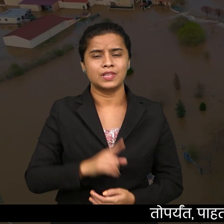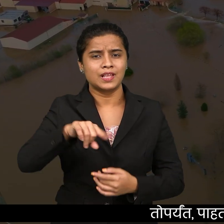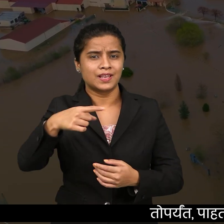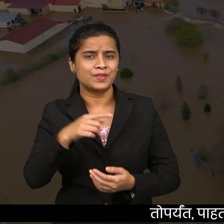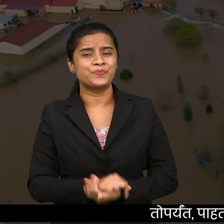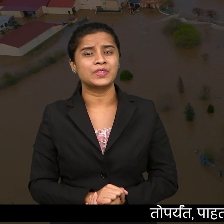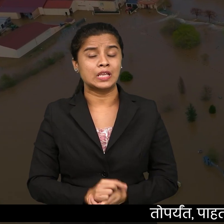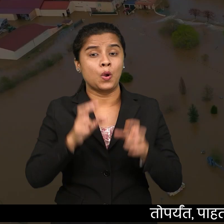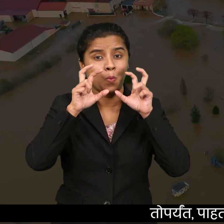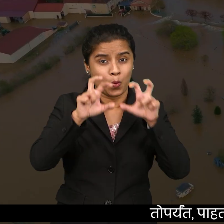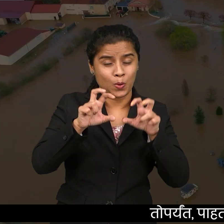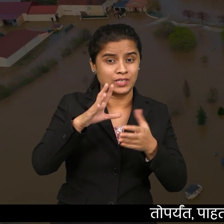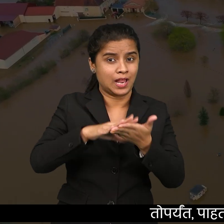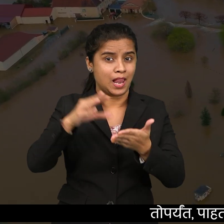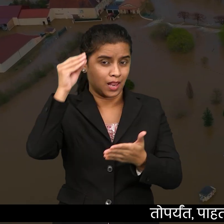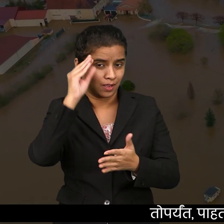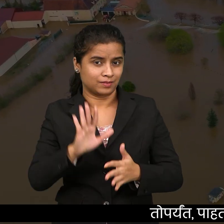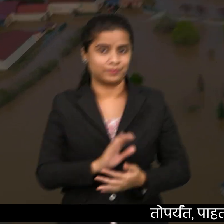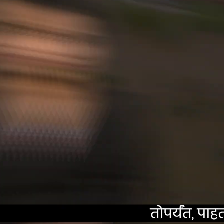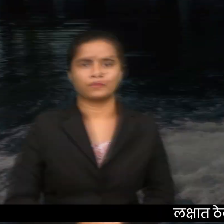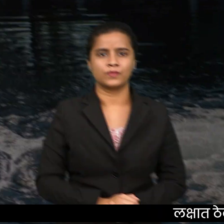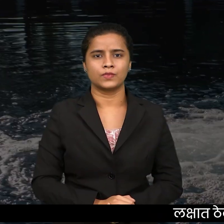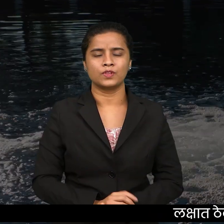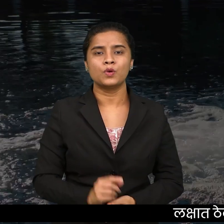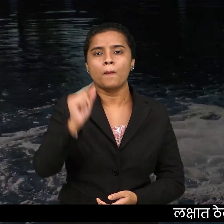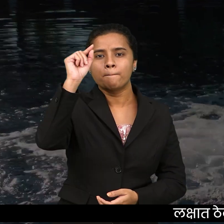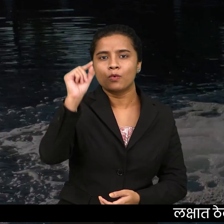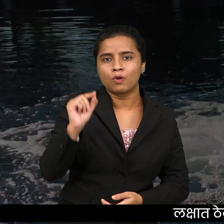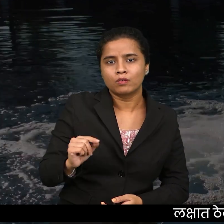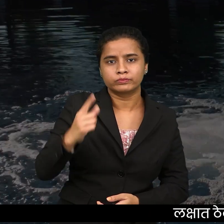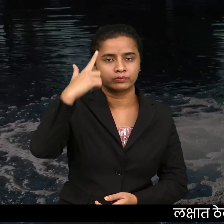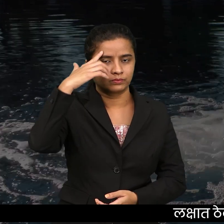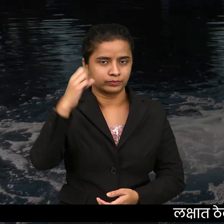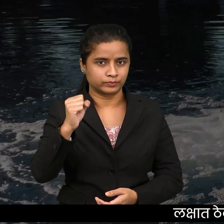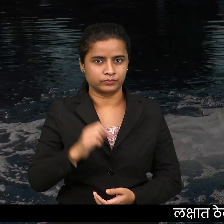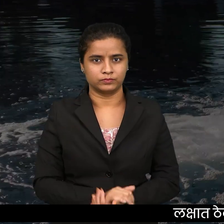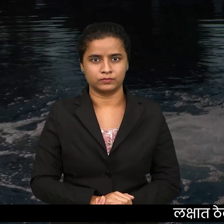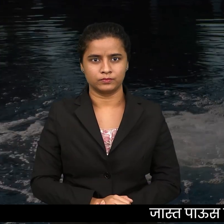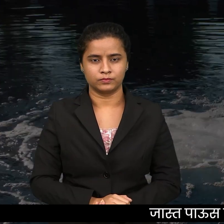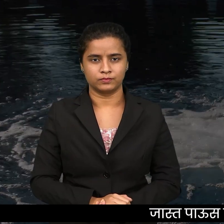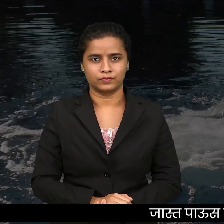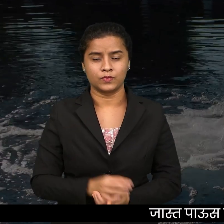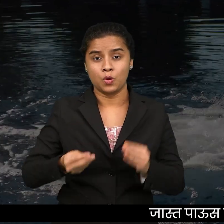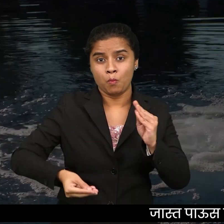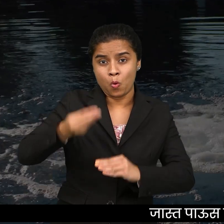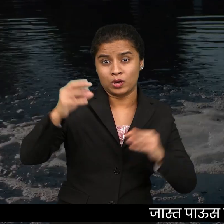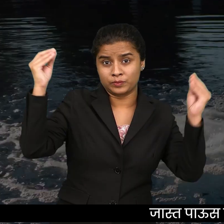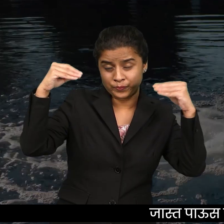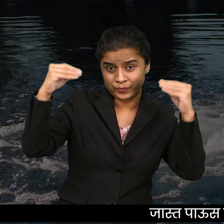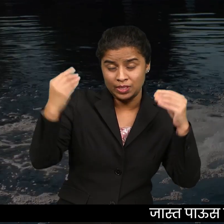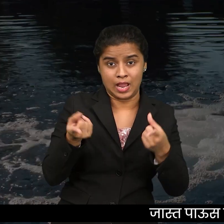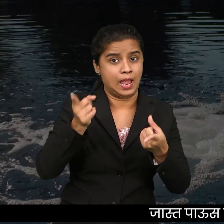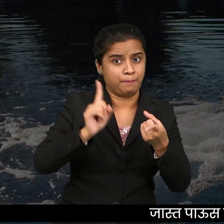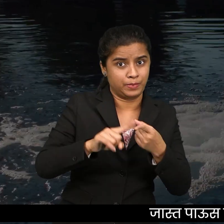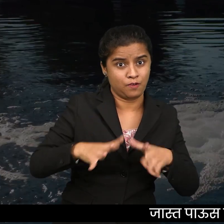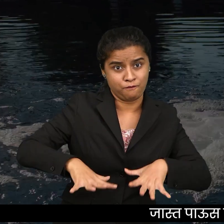तोपर्यंत पाहत राहा आणि शिकत राहा. लक्षात ठेवण्यासारख्या गोष्टी: जास्त पाऊस पडल्यास पूर